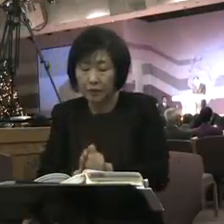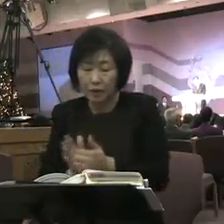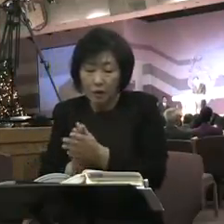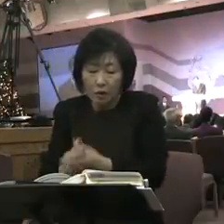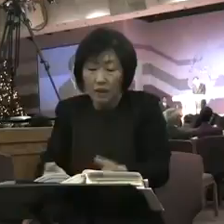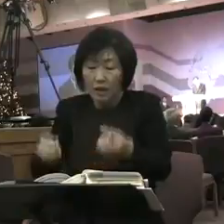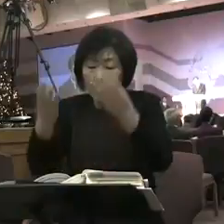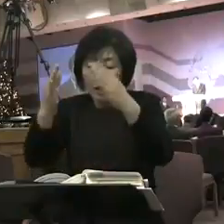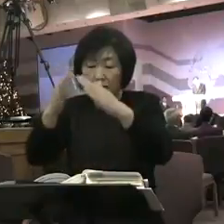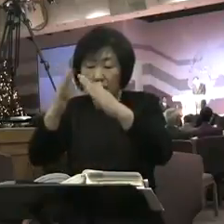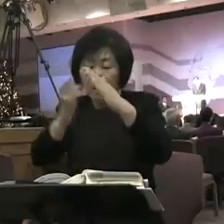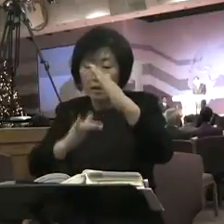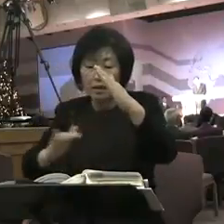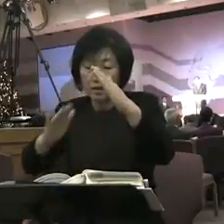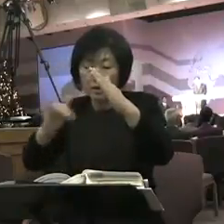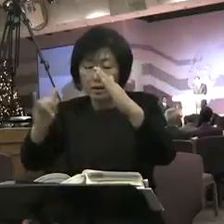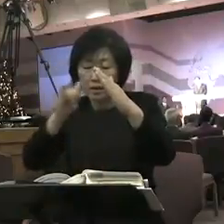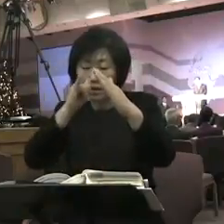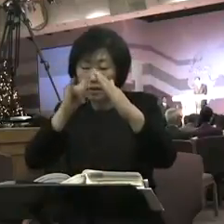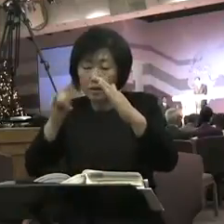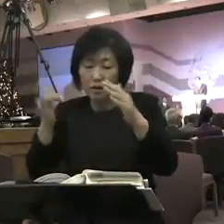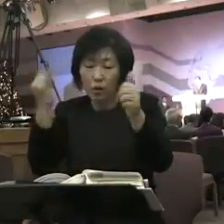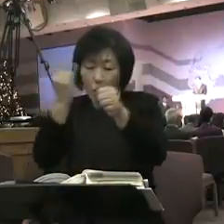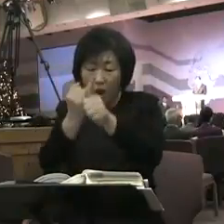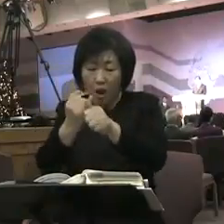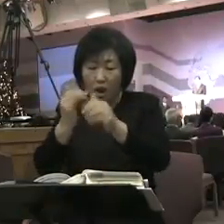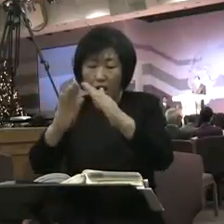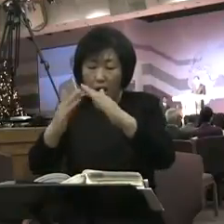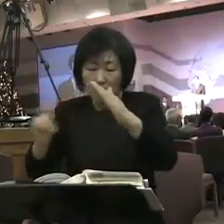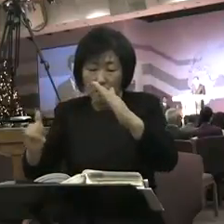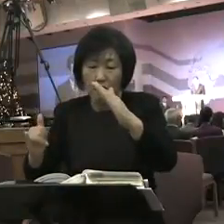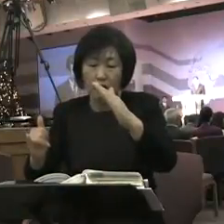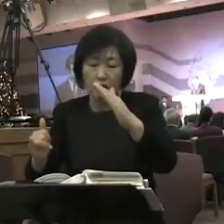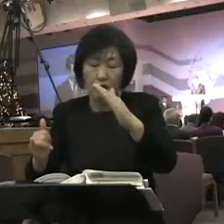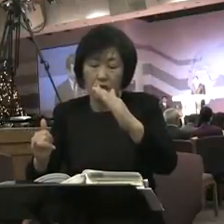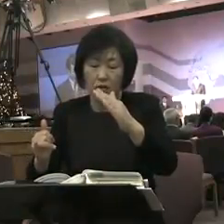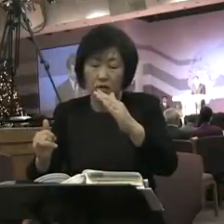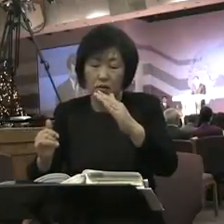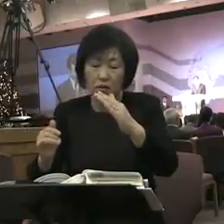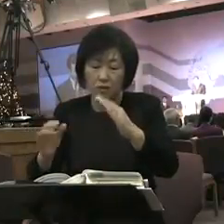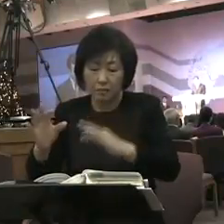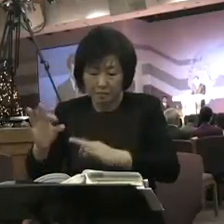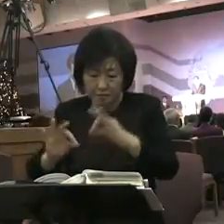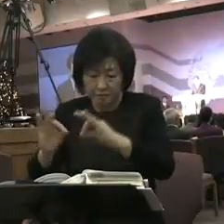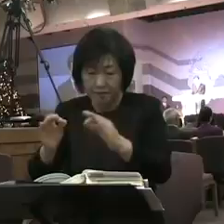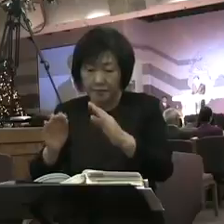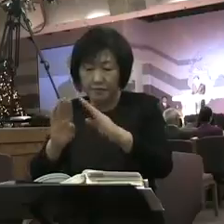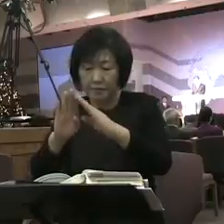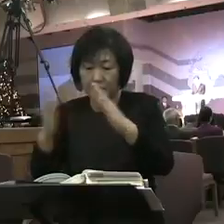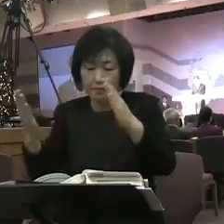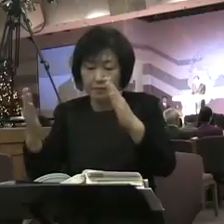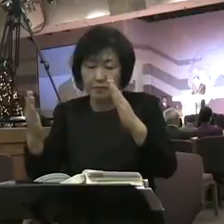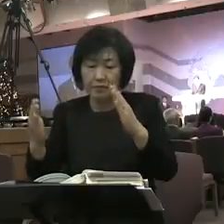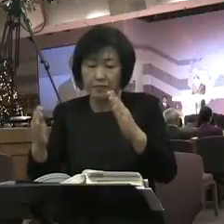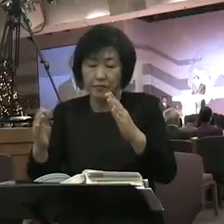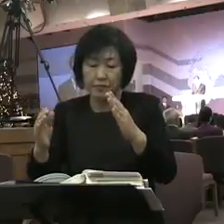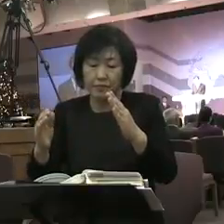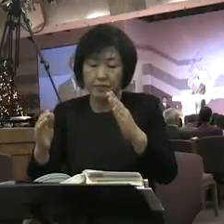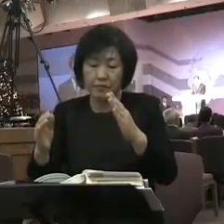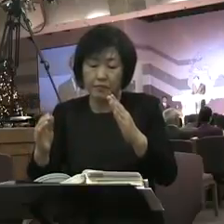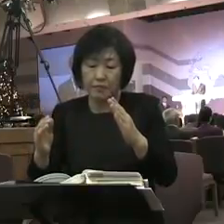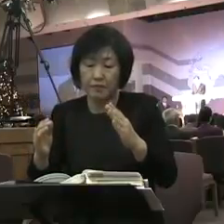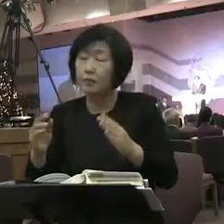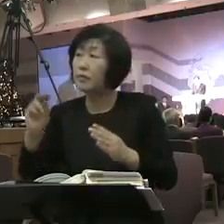참 많습니다. 결혼한 가정, 또한 개업한 가정, 그리고 또한 그 주보에 누락이 되어 있어서 말씀을